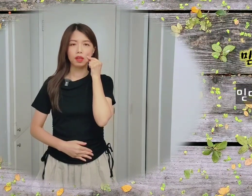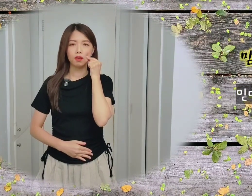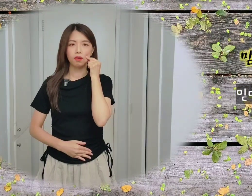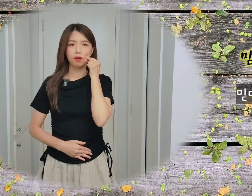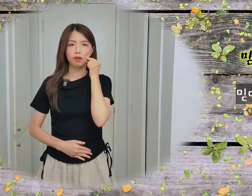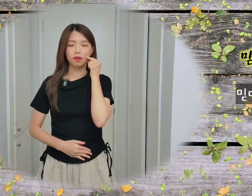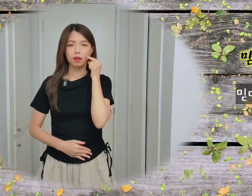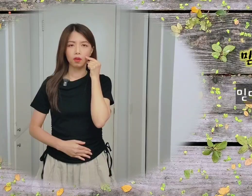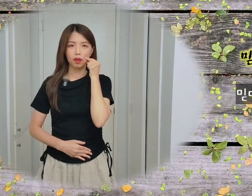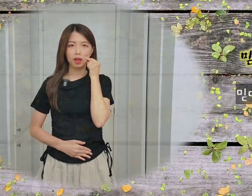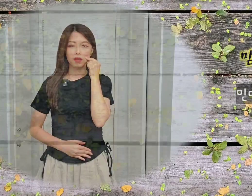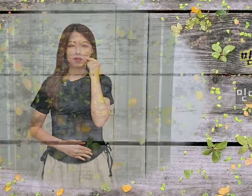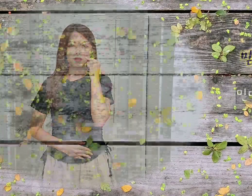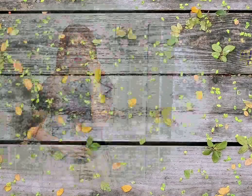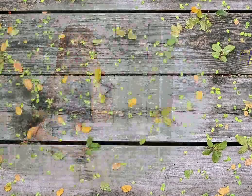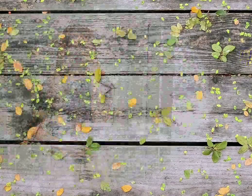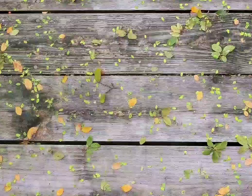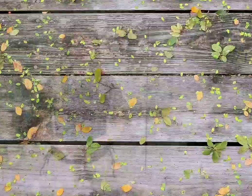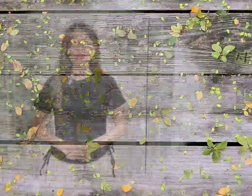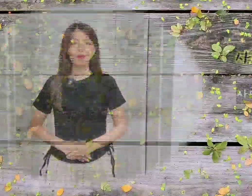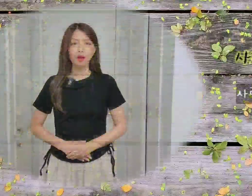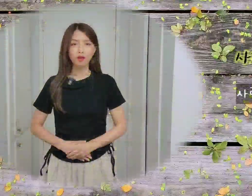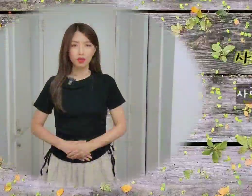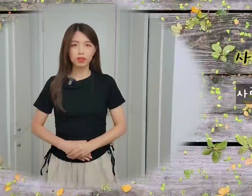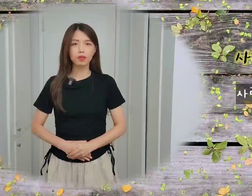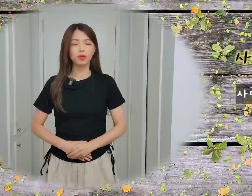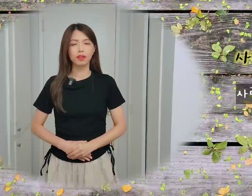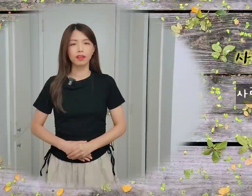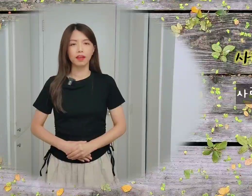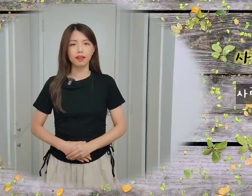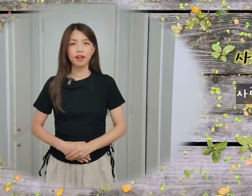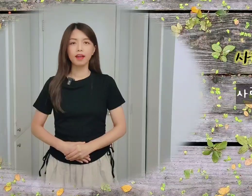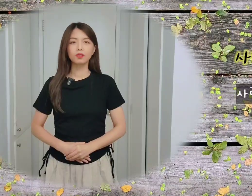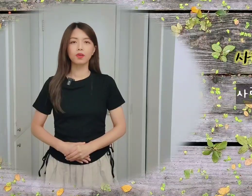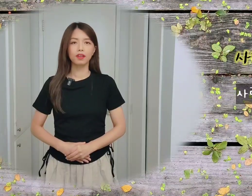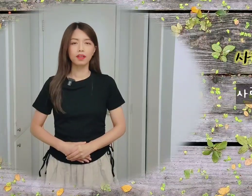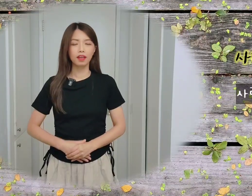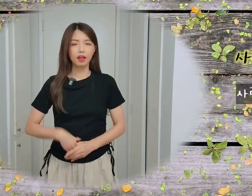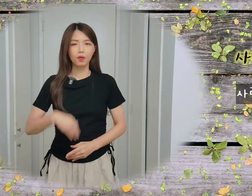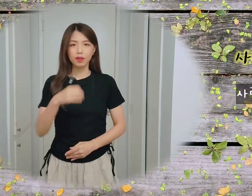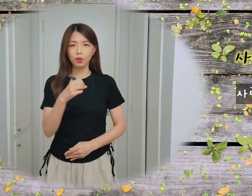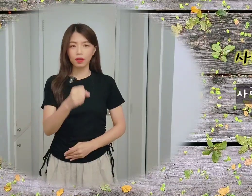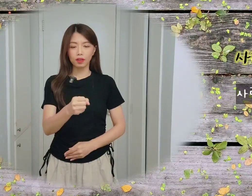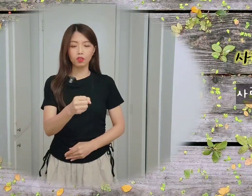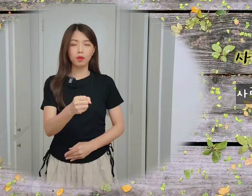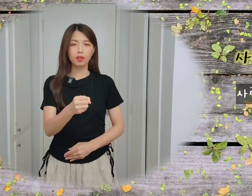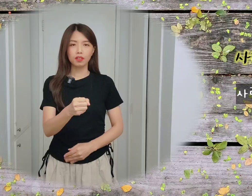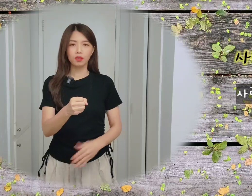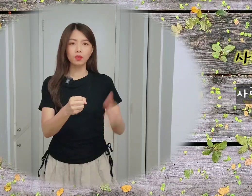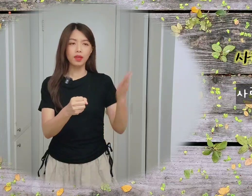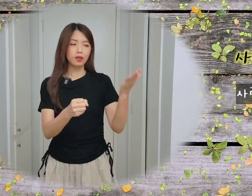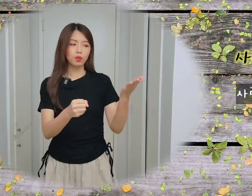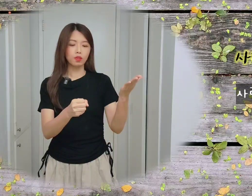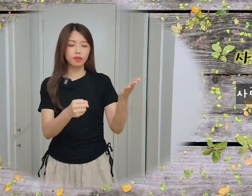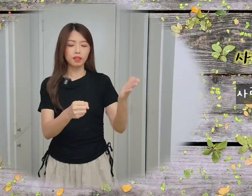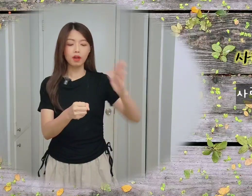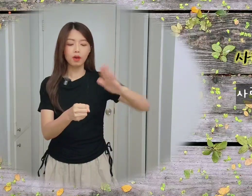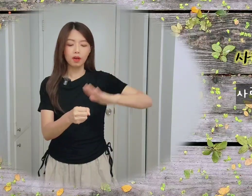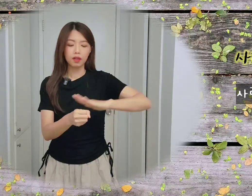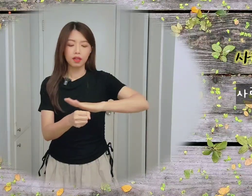계셔야 돼요. 이렇게. 사랑한다며 죽지 못했네. 사랑 수어는 왼손은 이렇게 주먹 쥐시고 다른